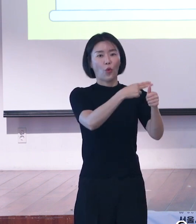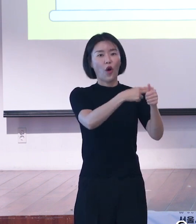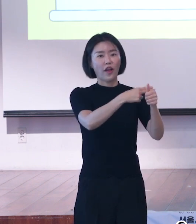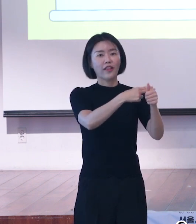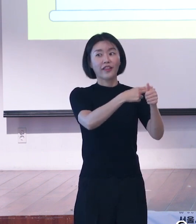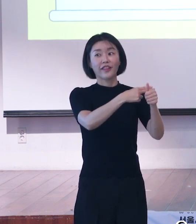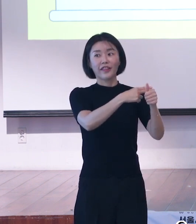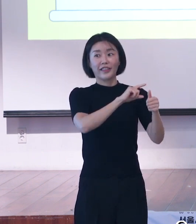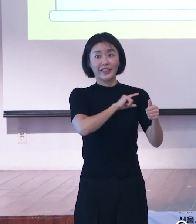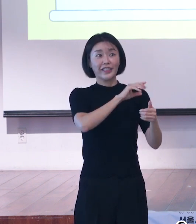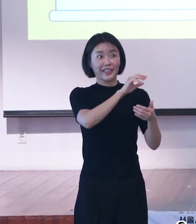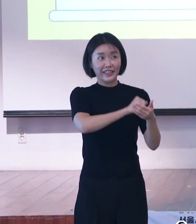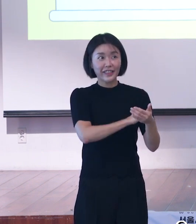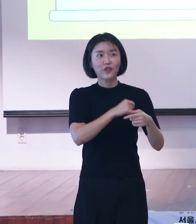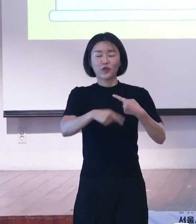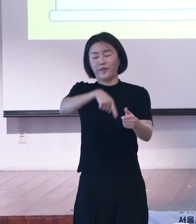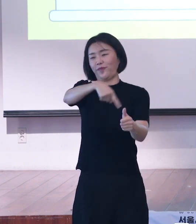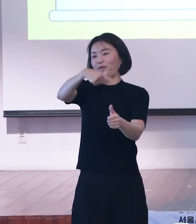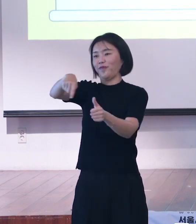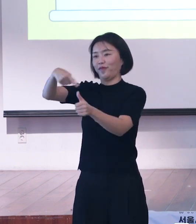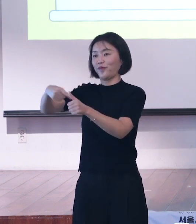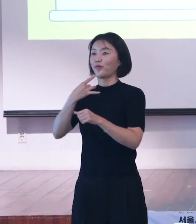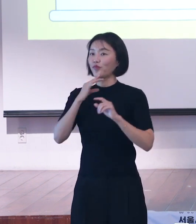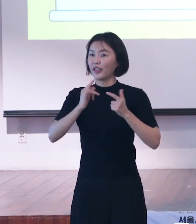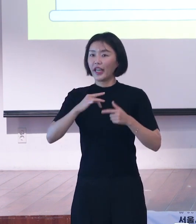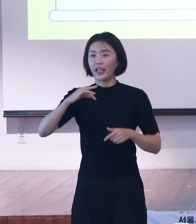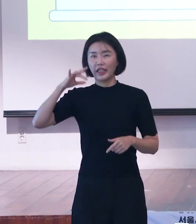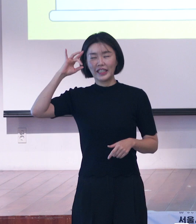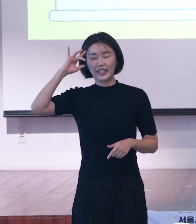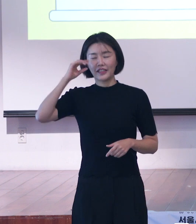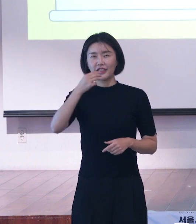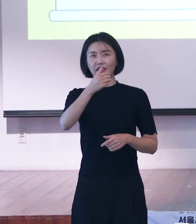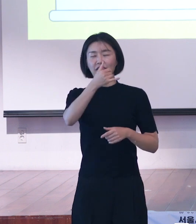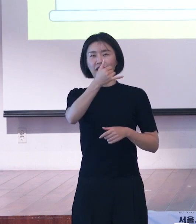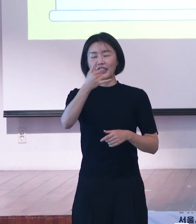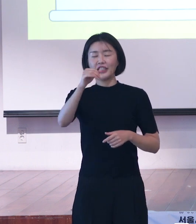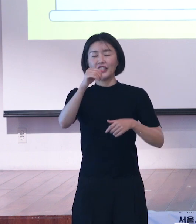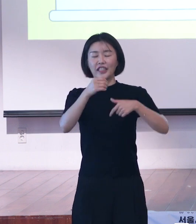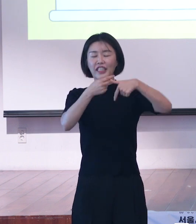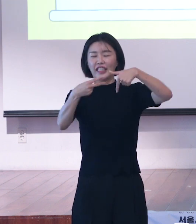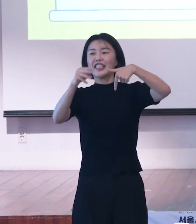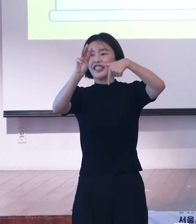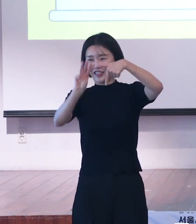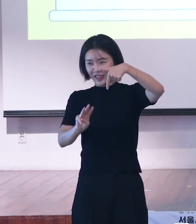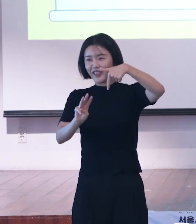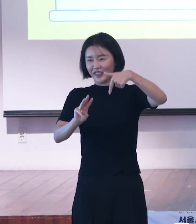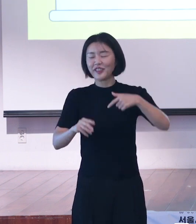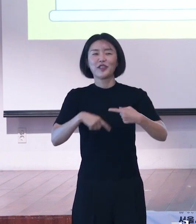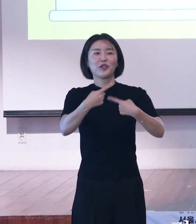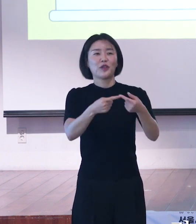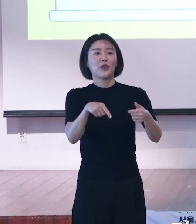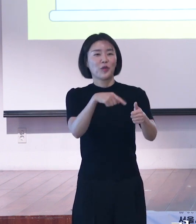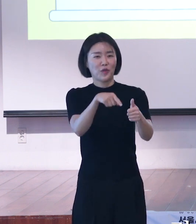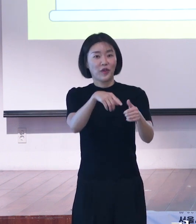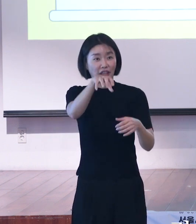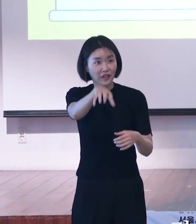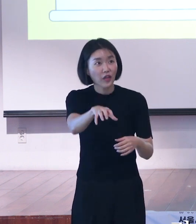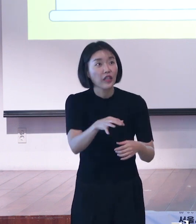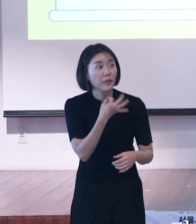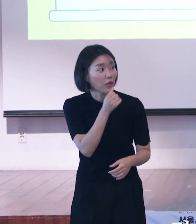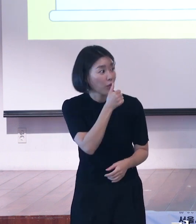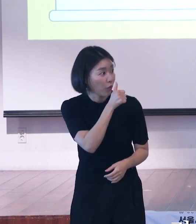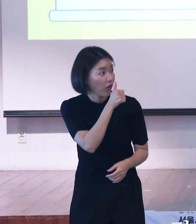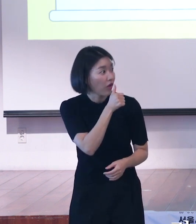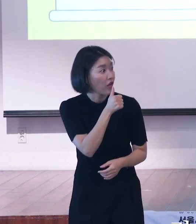수어교원으로 수어 강사를 하고 있고, 그다음에 인천의 주한수어교회에서 음성통역을 맡고